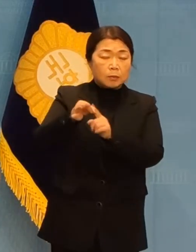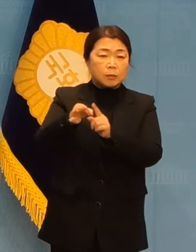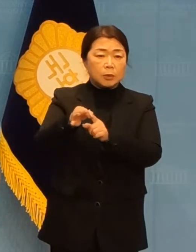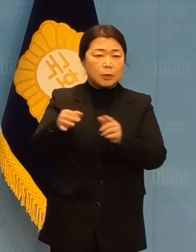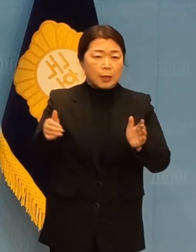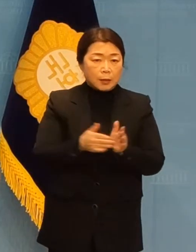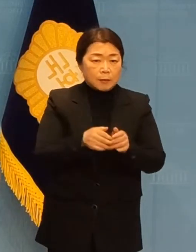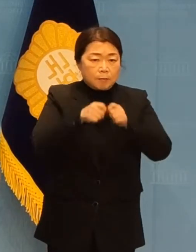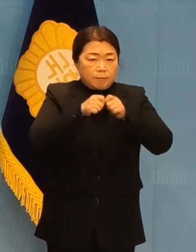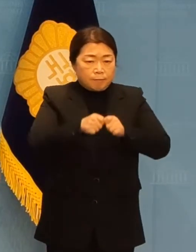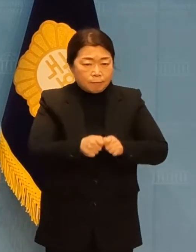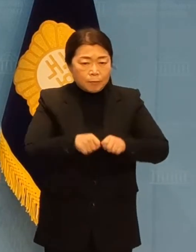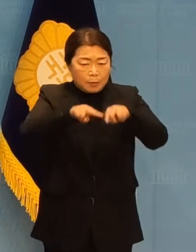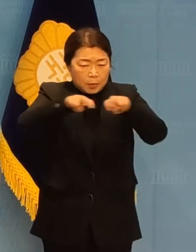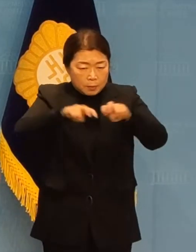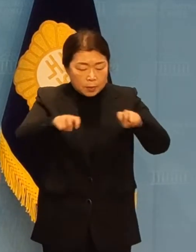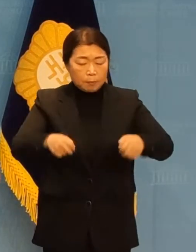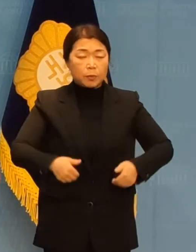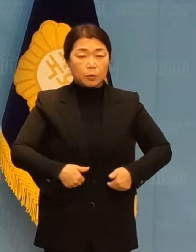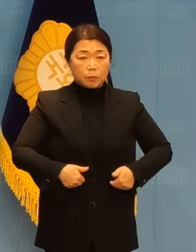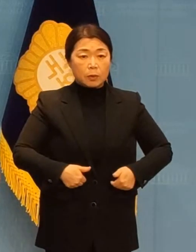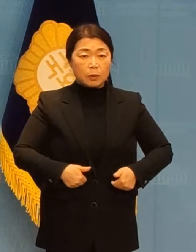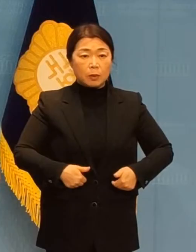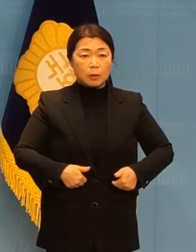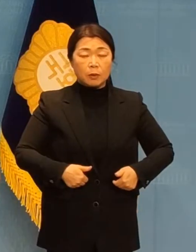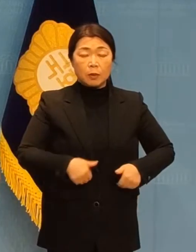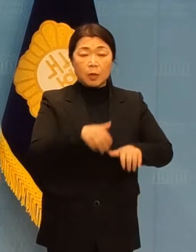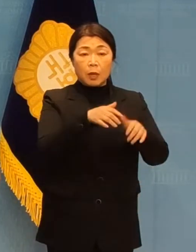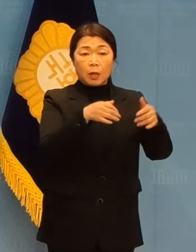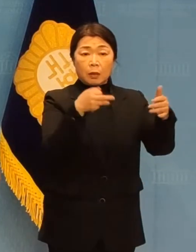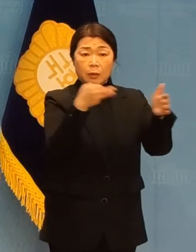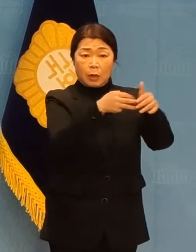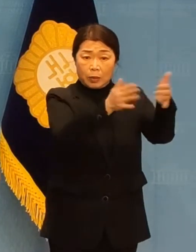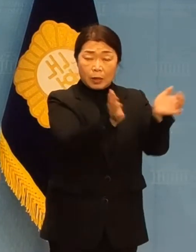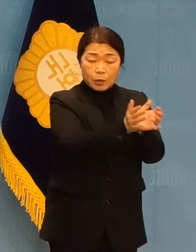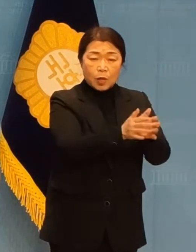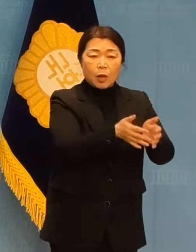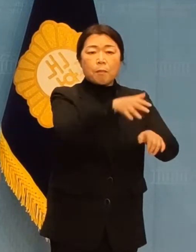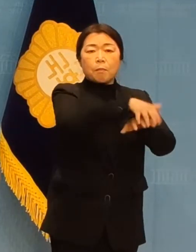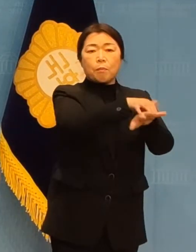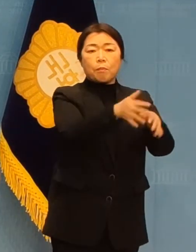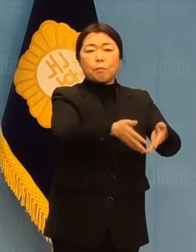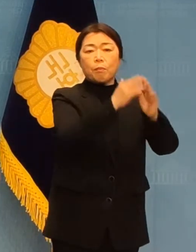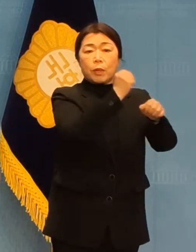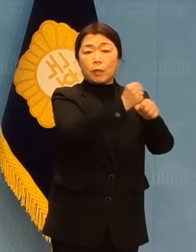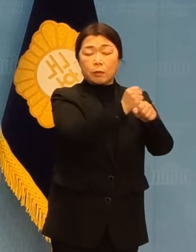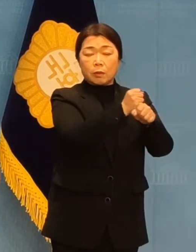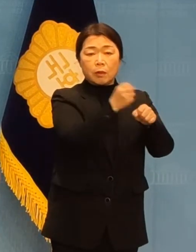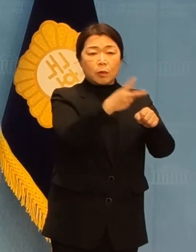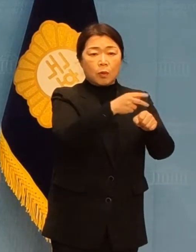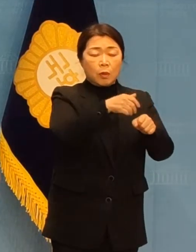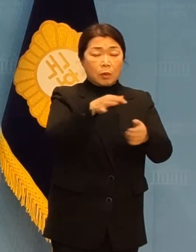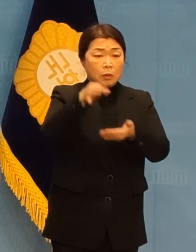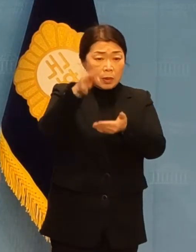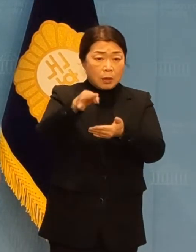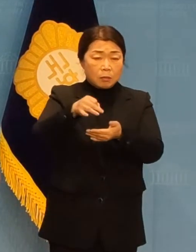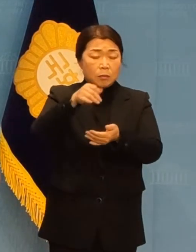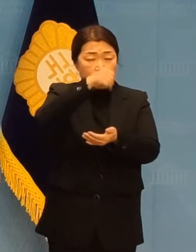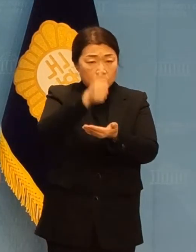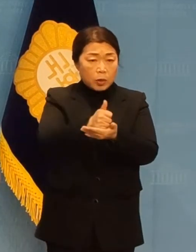자금까지도 파헤쳐야 됩니다. 테러 단체 구성죄 및 테러 자금 관련죄로 처벌해야 할 것이며